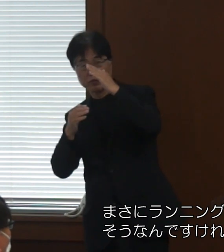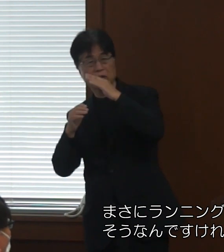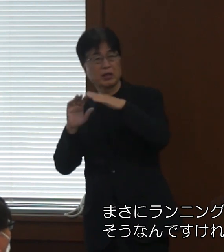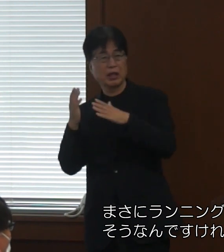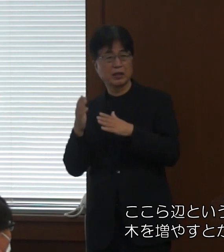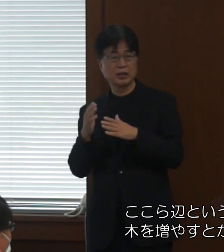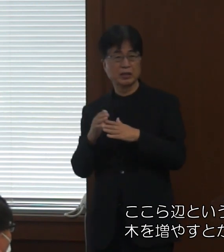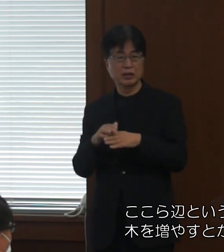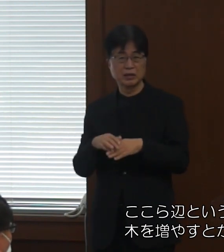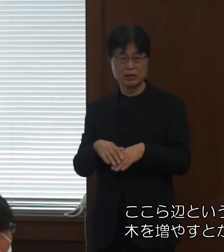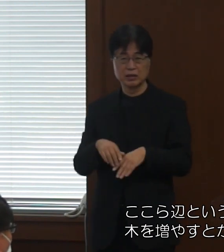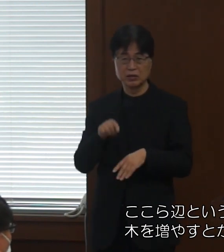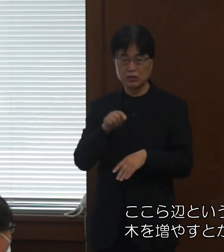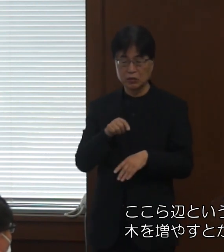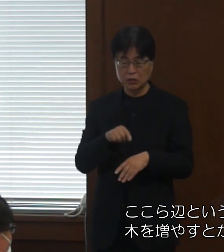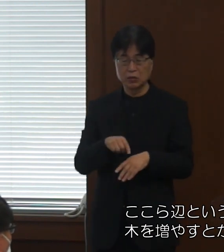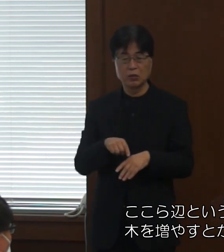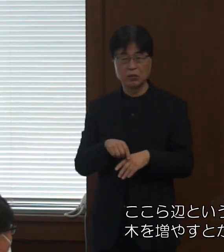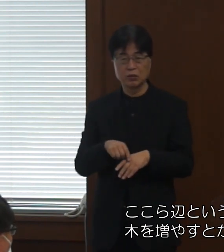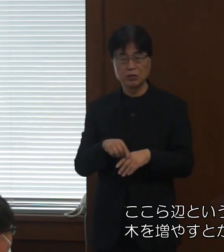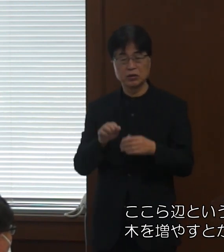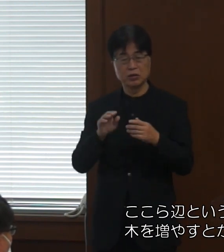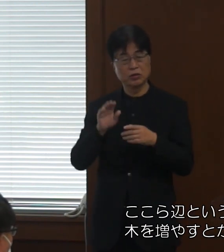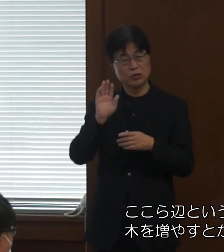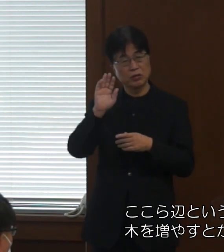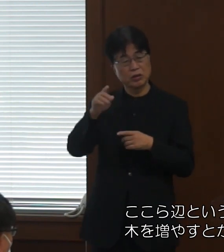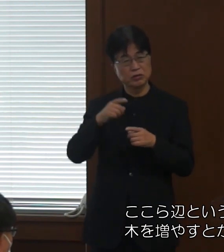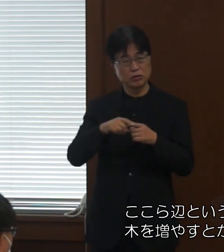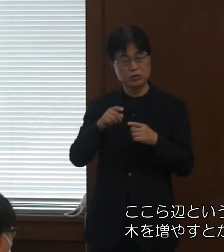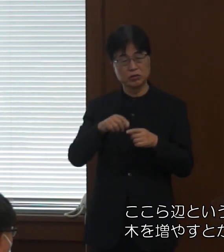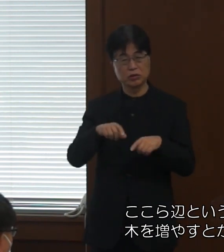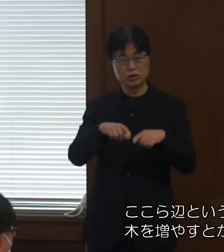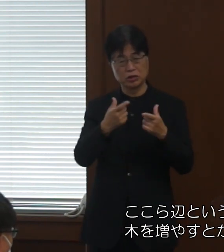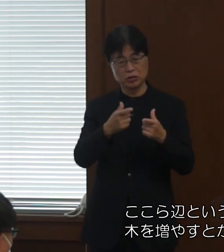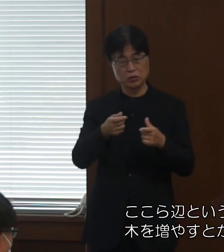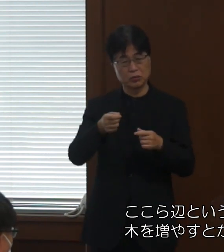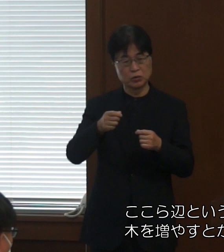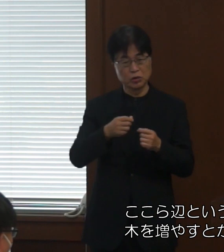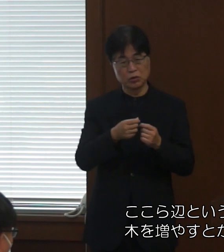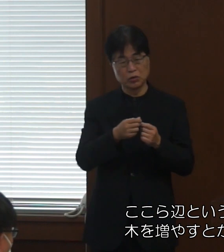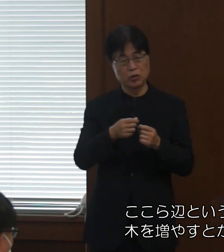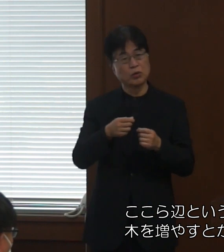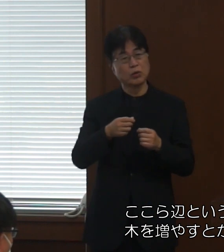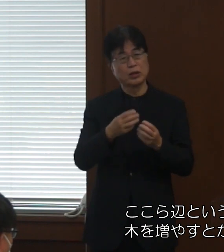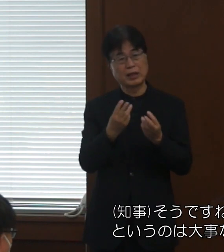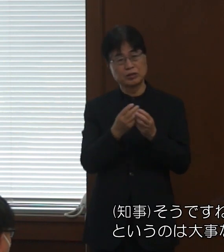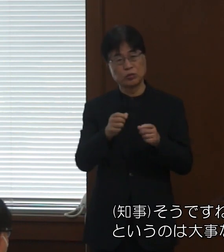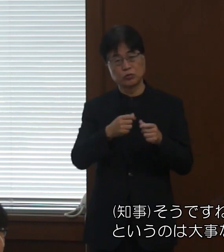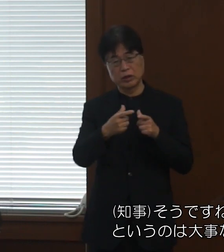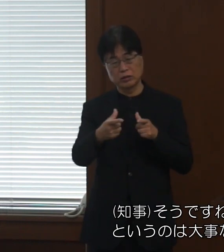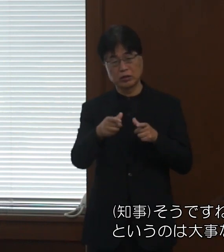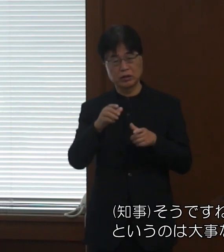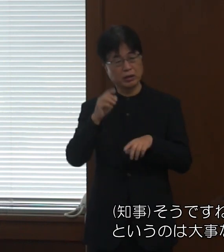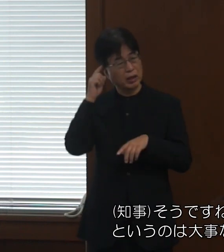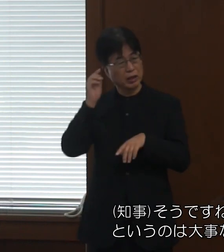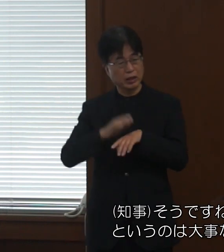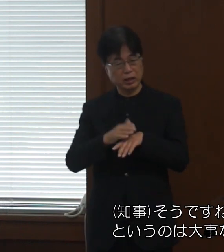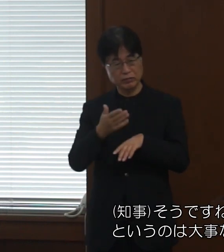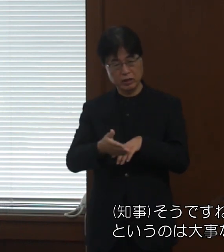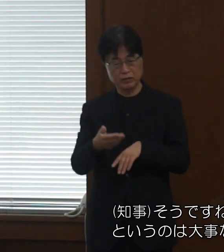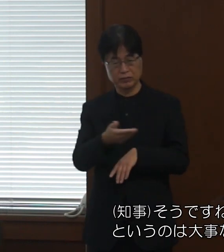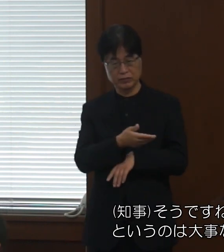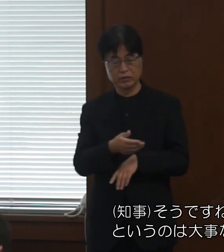てもそうなんですけどもこの辺っていうのは将来的に少しずつまた木を増やして増やすとか考えがあるんですそうですね